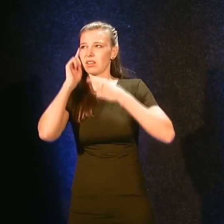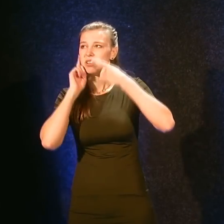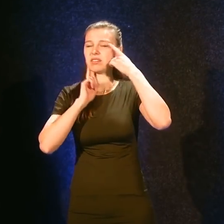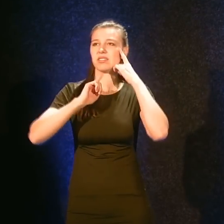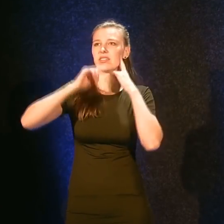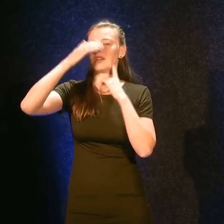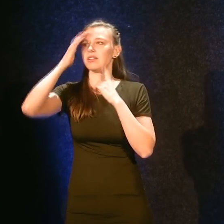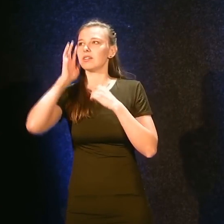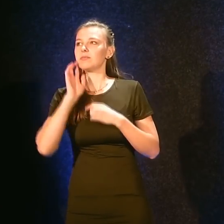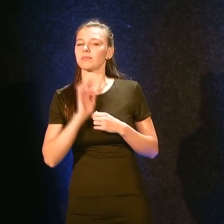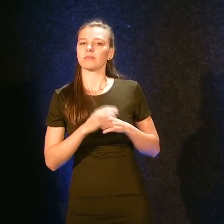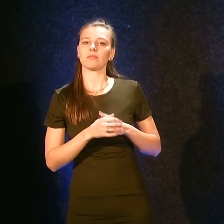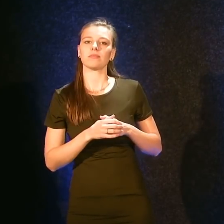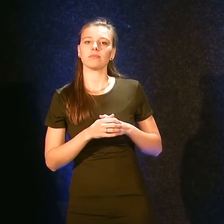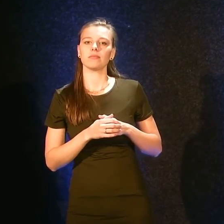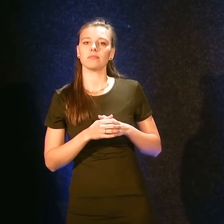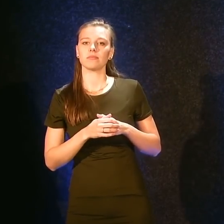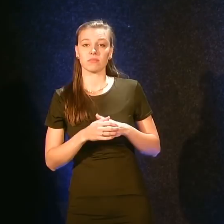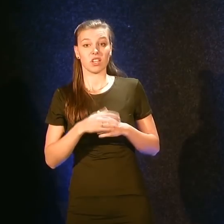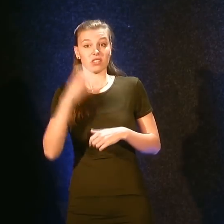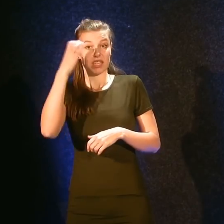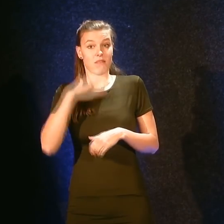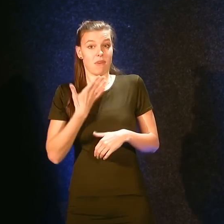Wie heeft gezegd dat je als christen niet bang mag zijn?